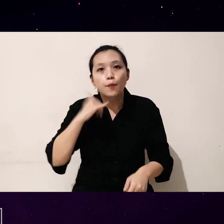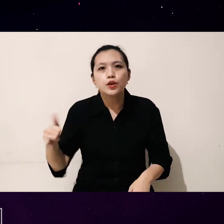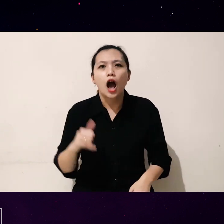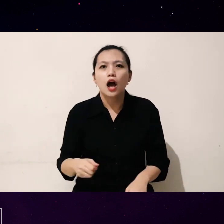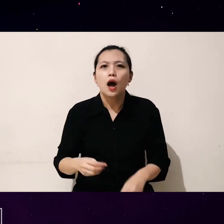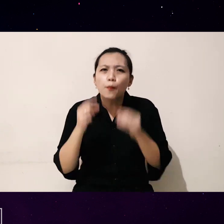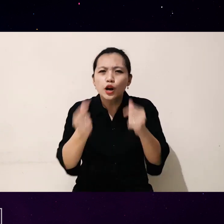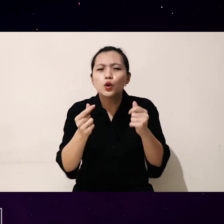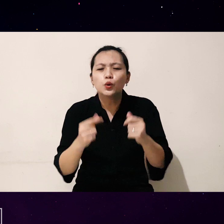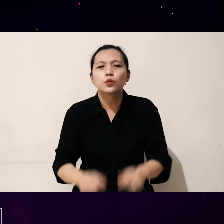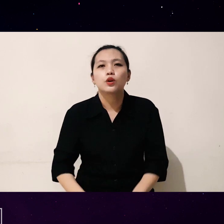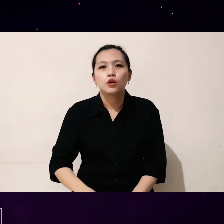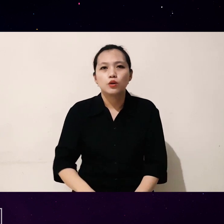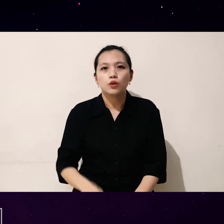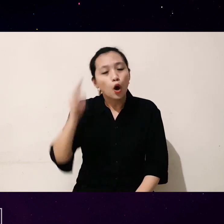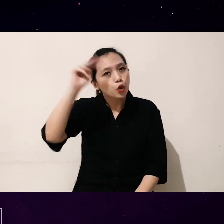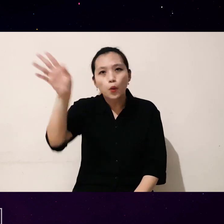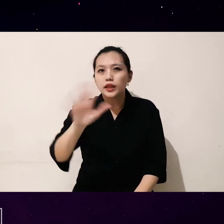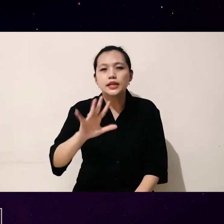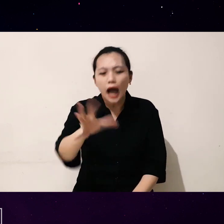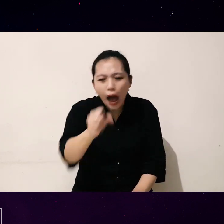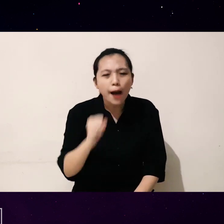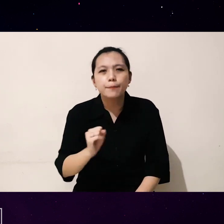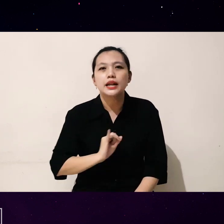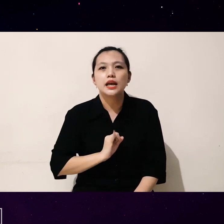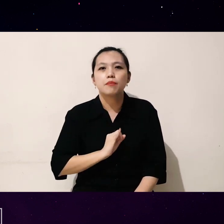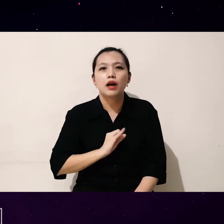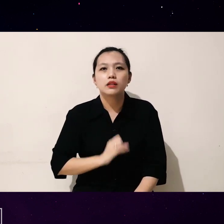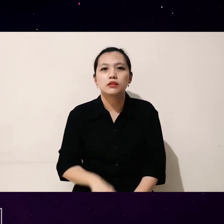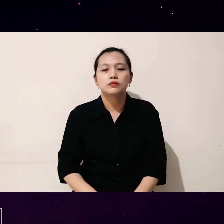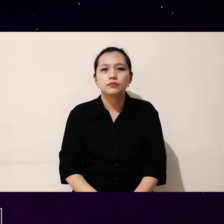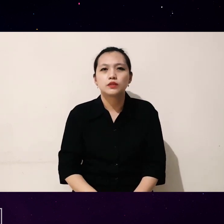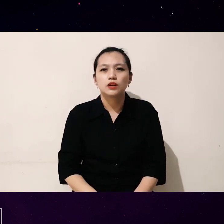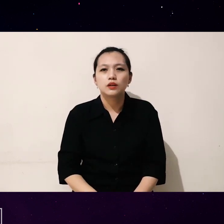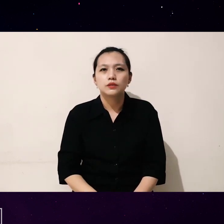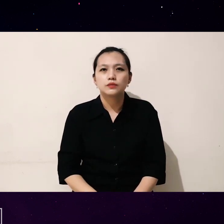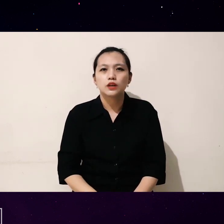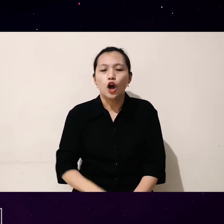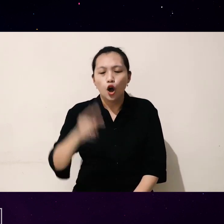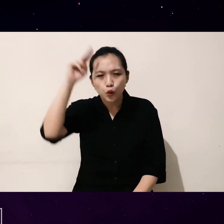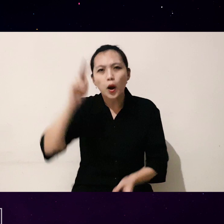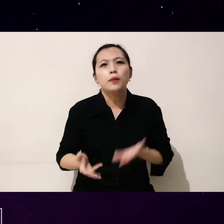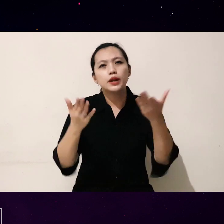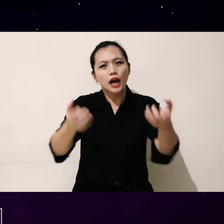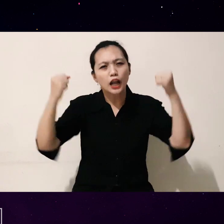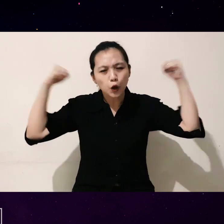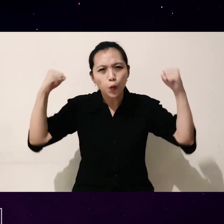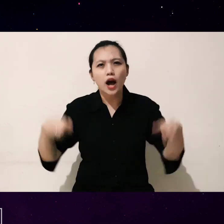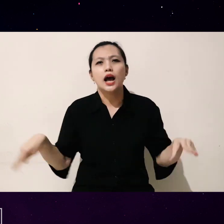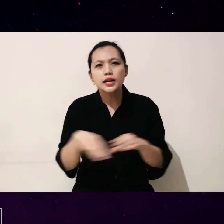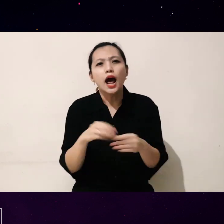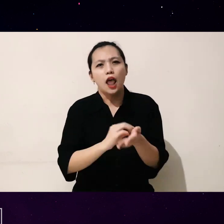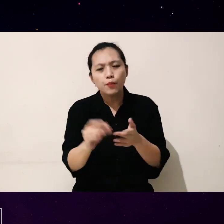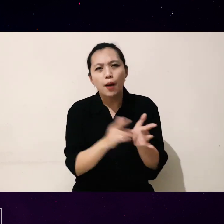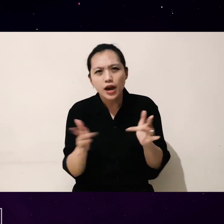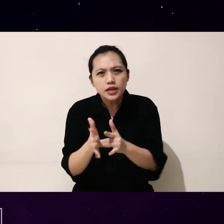Engkau memberi iman secara luar biasa dan secara bebas kepada setiap orang yang membutuhkan. Engkau bukan Tuhan yang mengambil iman daripada kami,